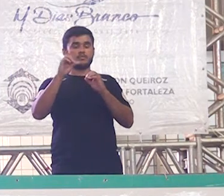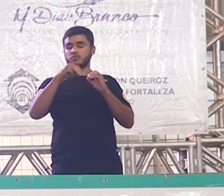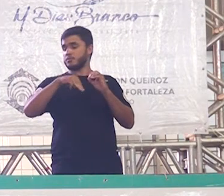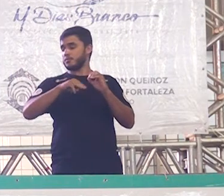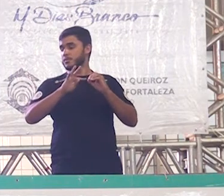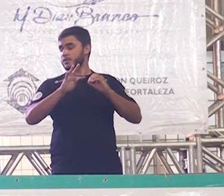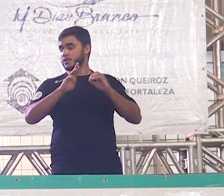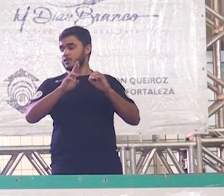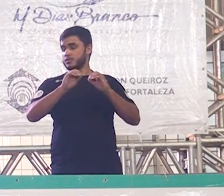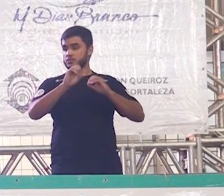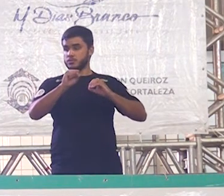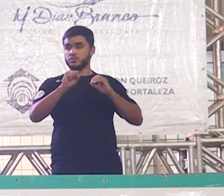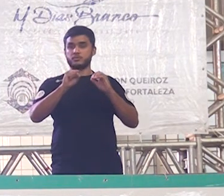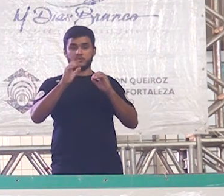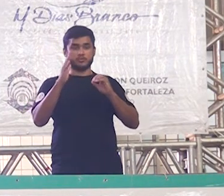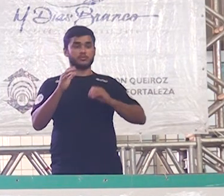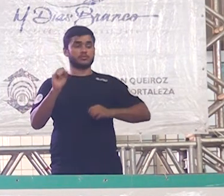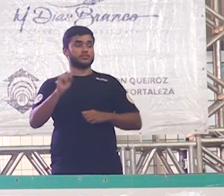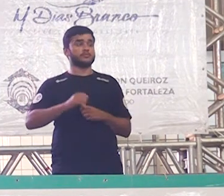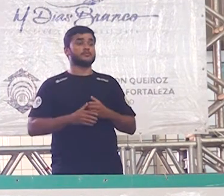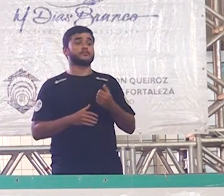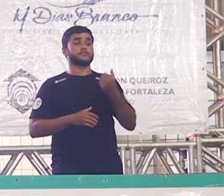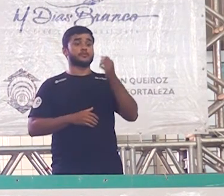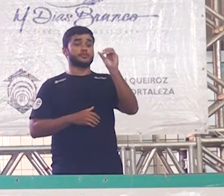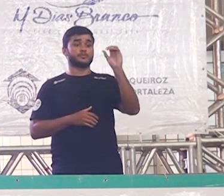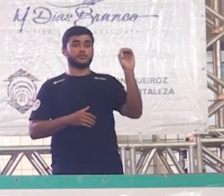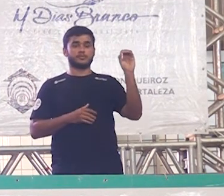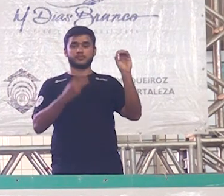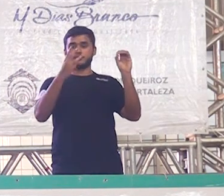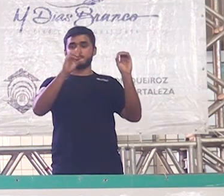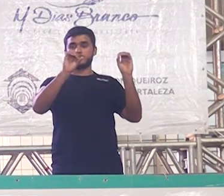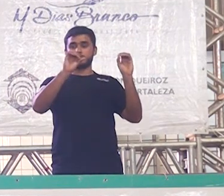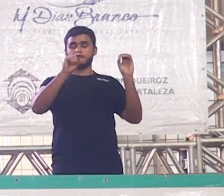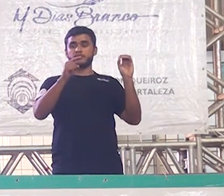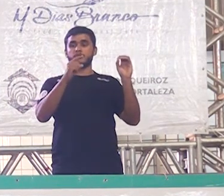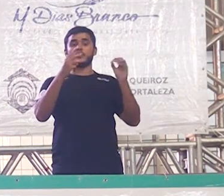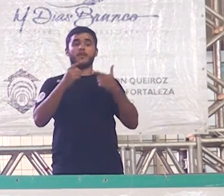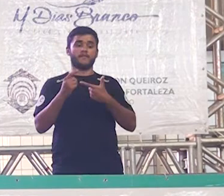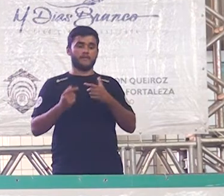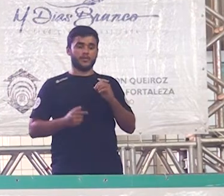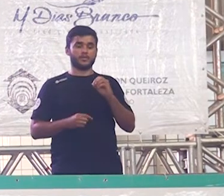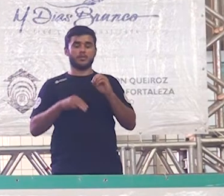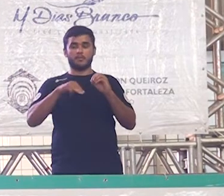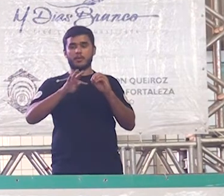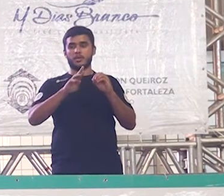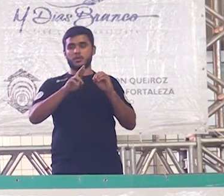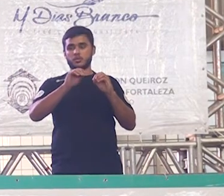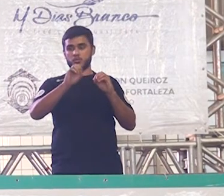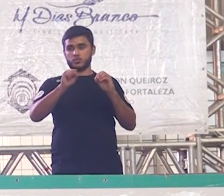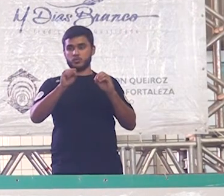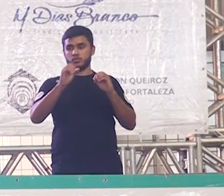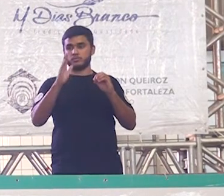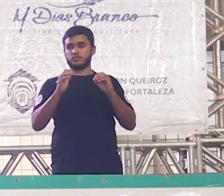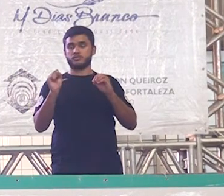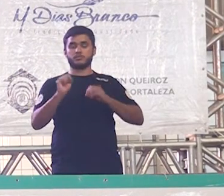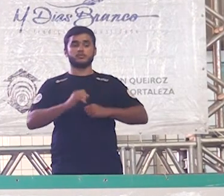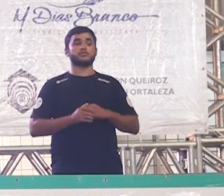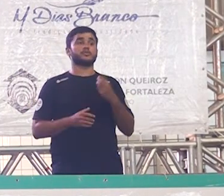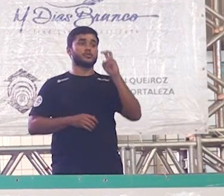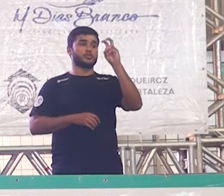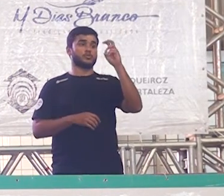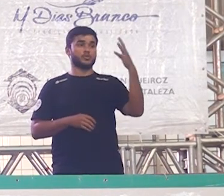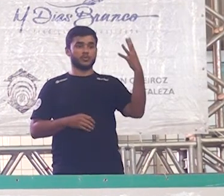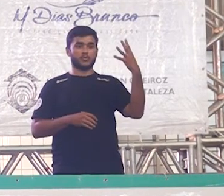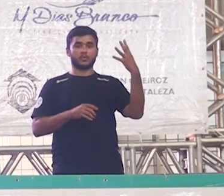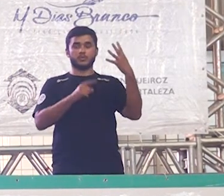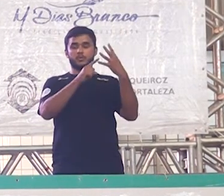72 km por hora, dividido por 3,6 vai dar 20 metros por segundo. 54 km por hora,